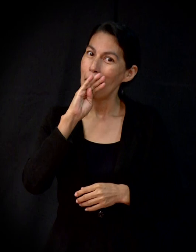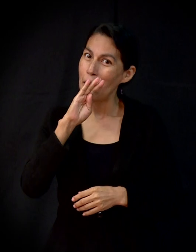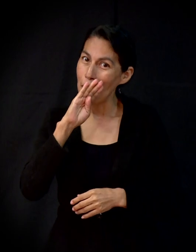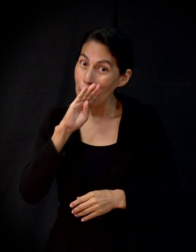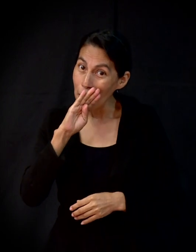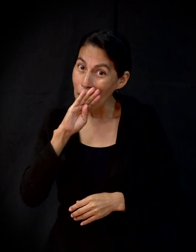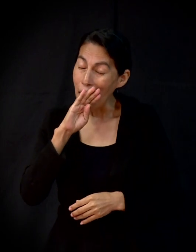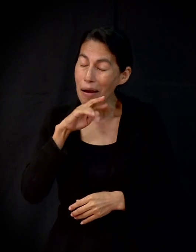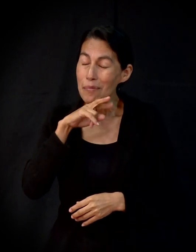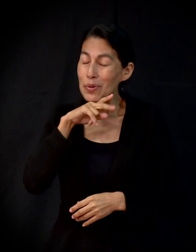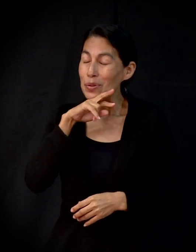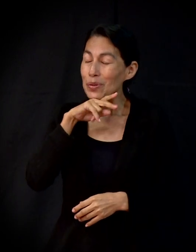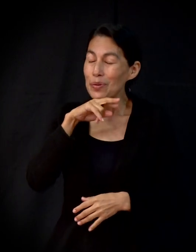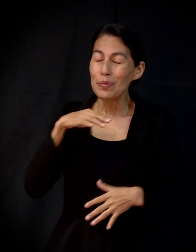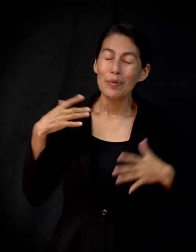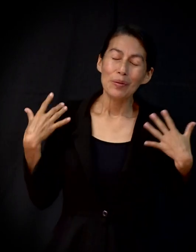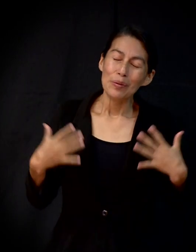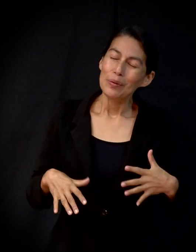mi mamá se preocupó,